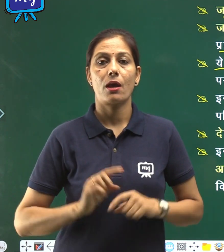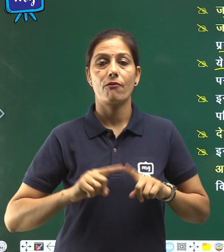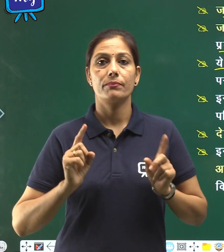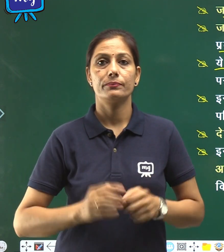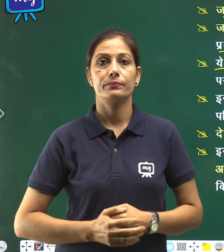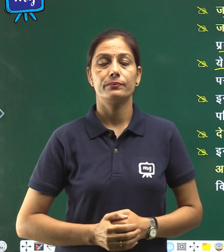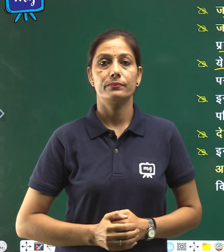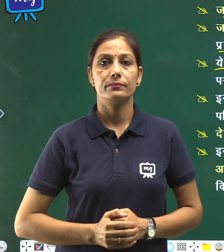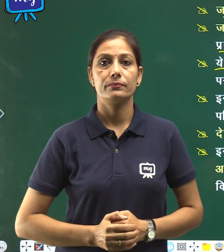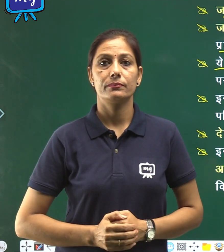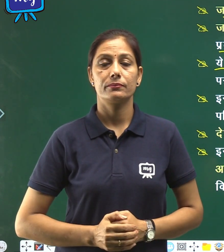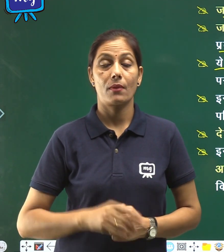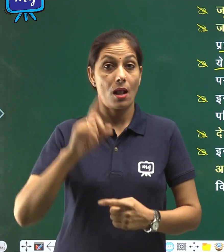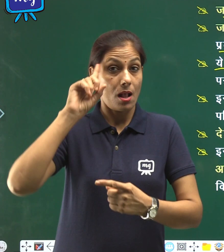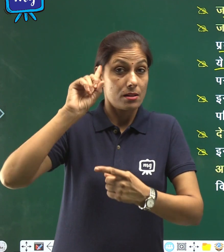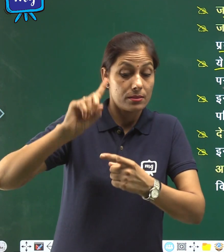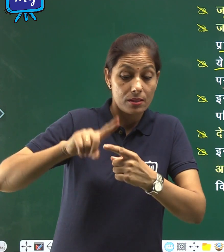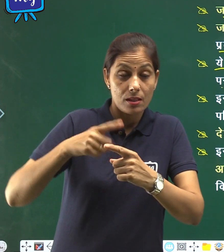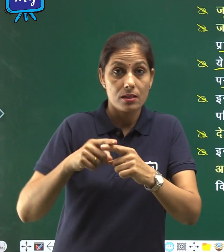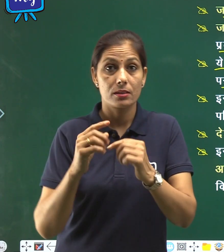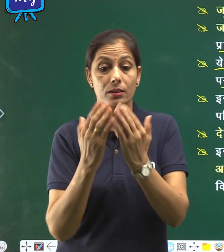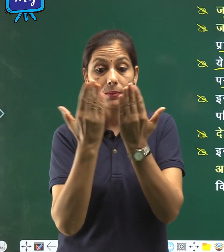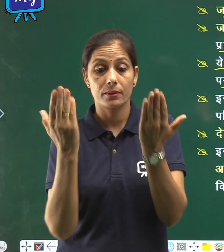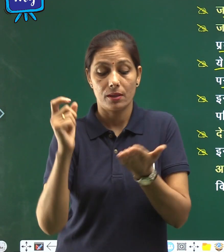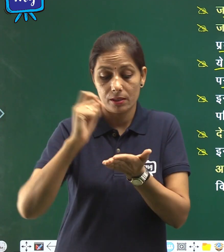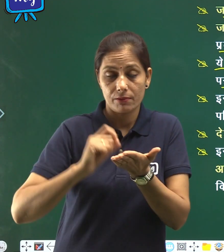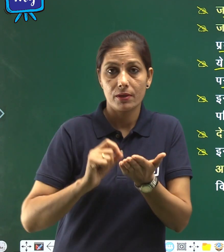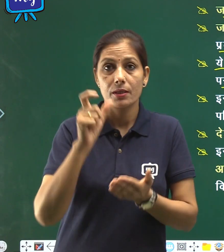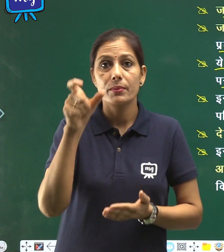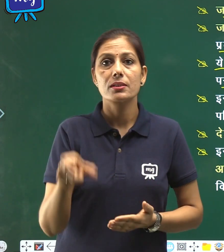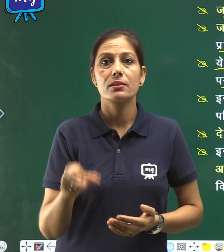एवं प्रखर पत्रकार थे।